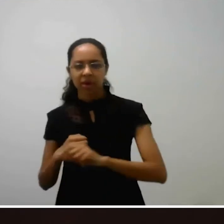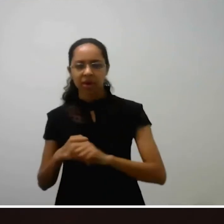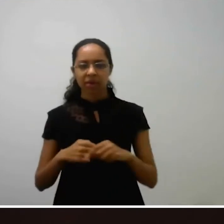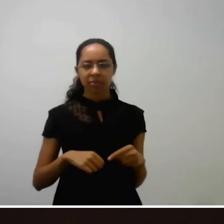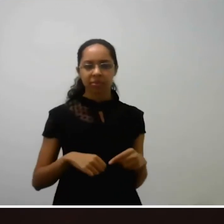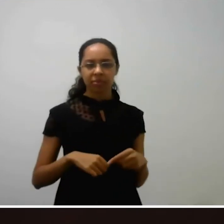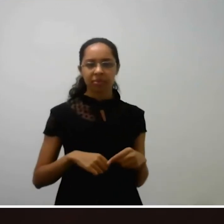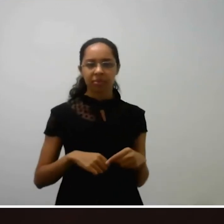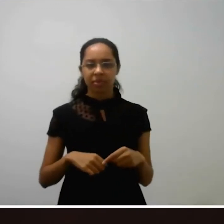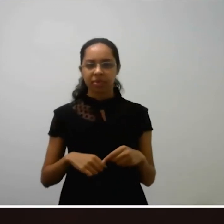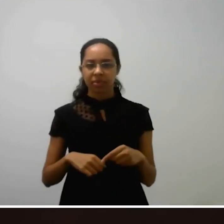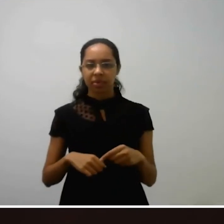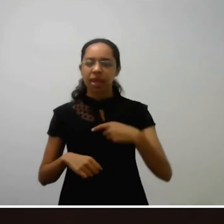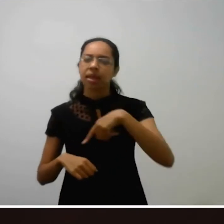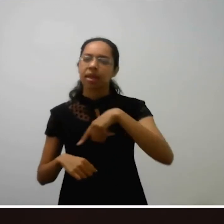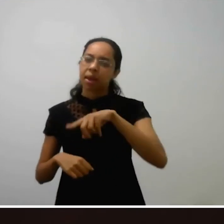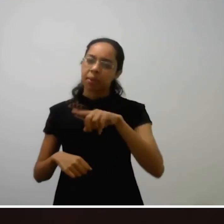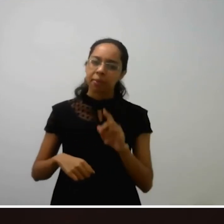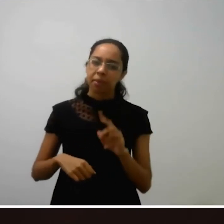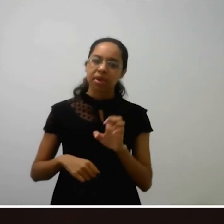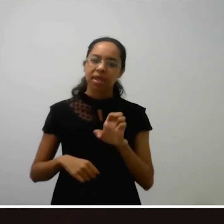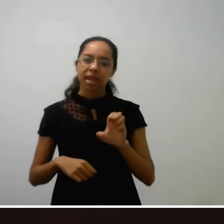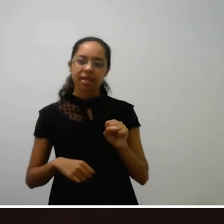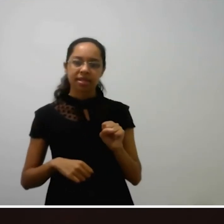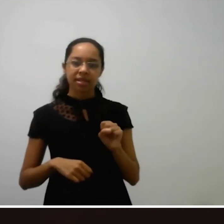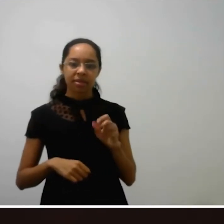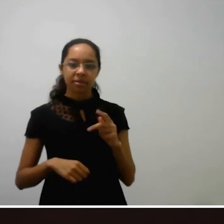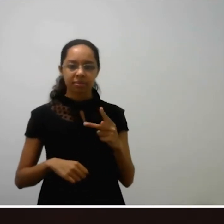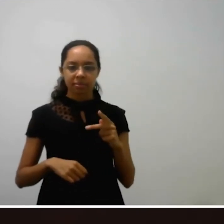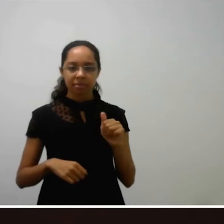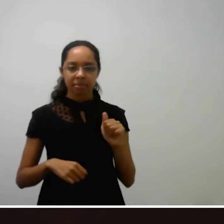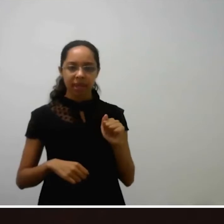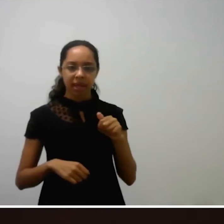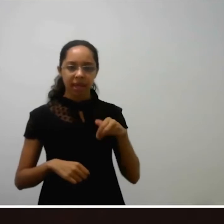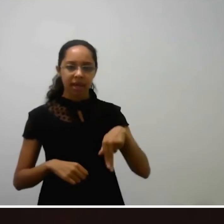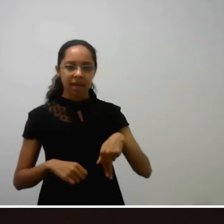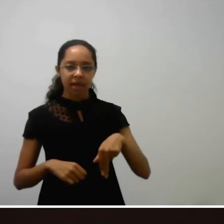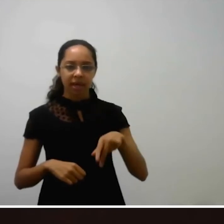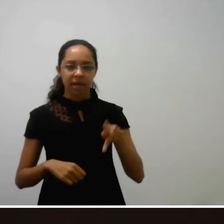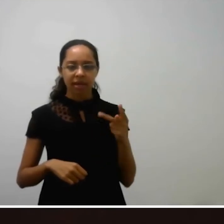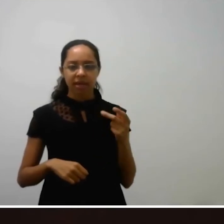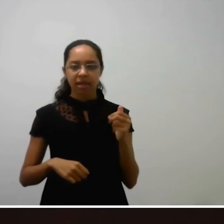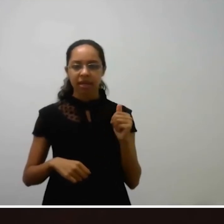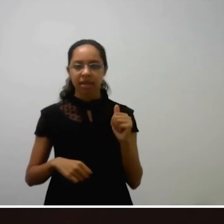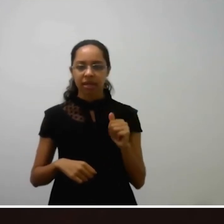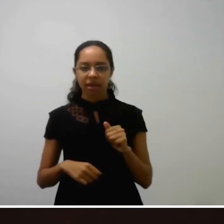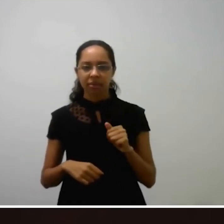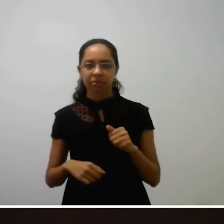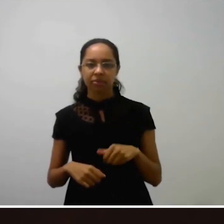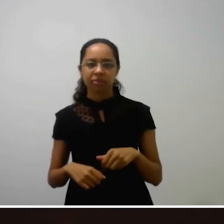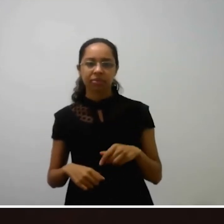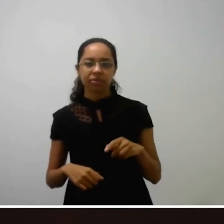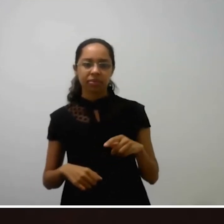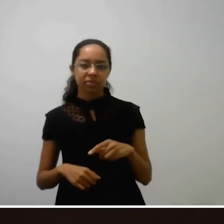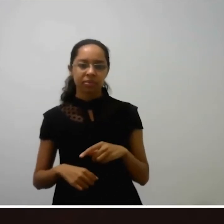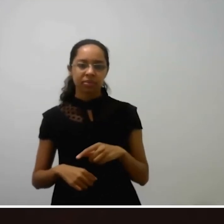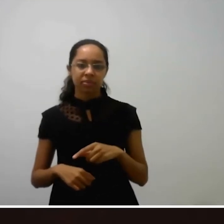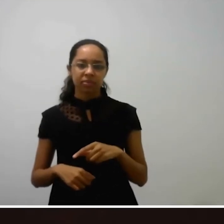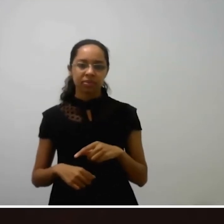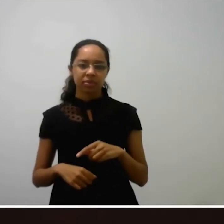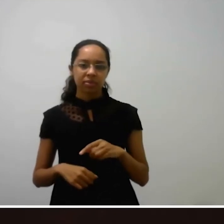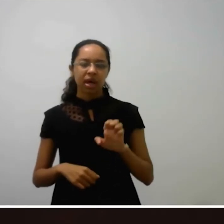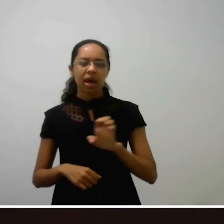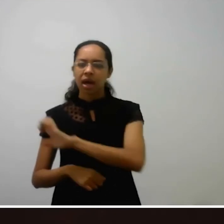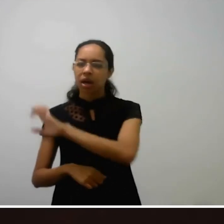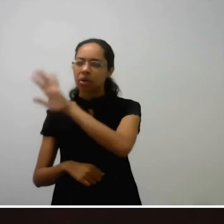Espanha. Na Lombardia, Itália, e na Provença, que é França, os